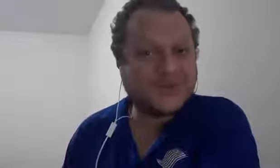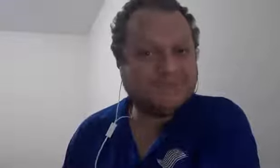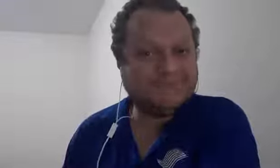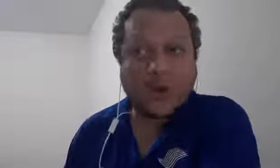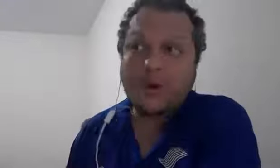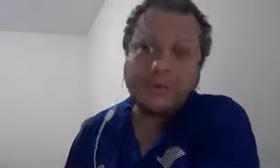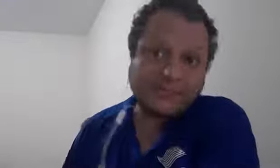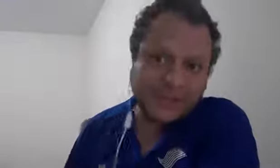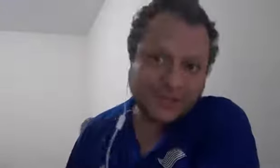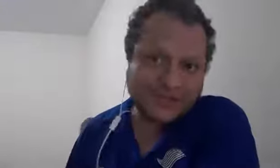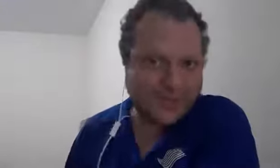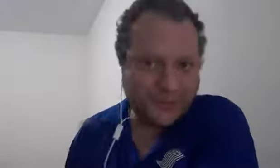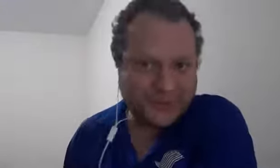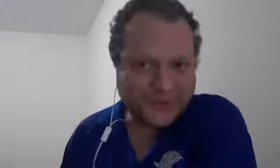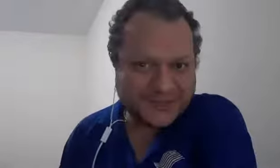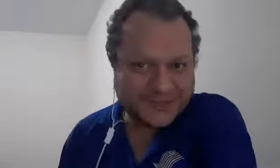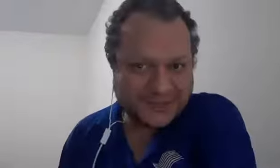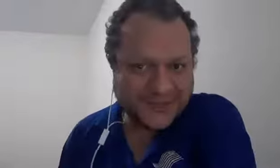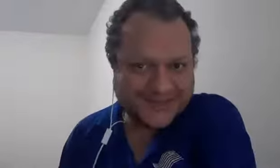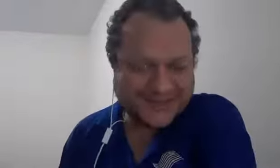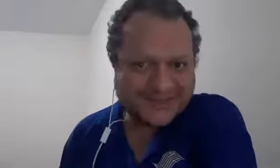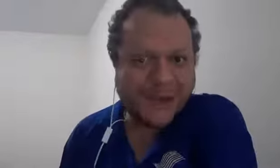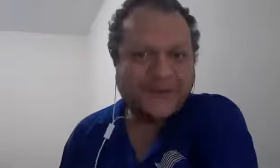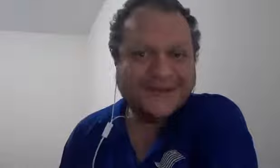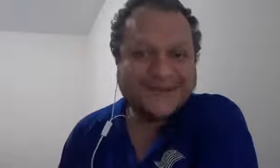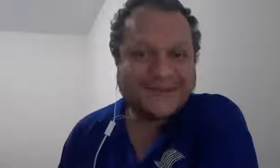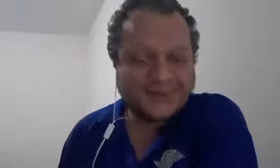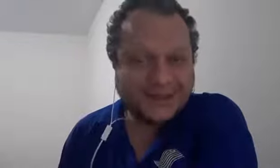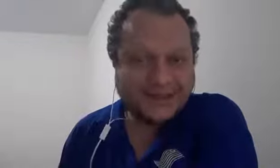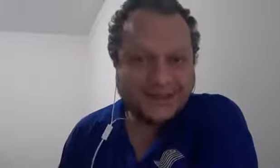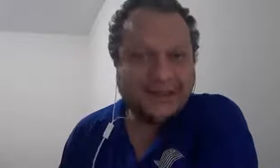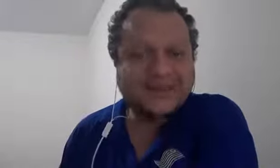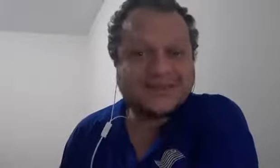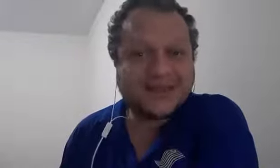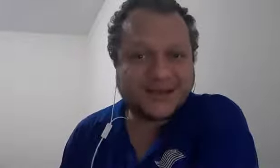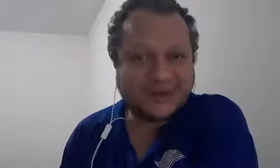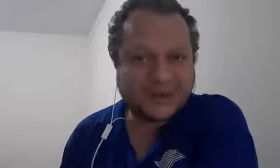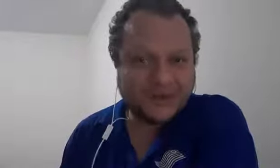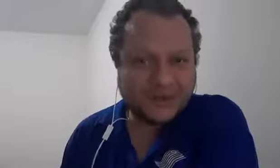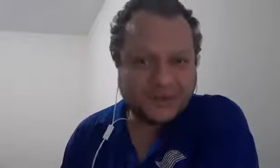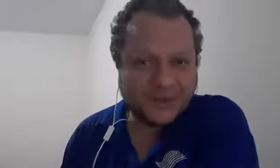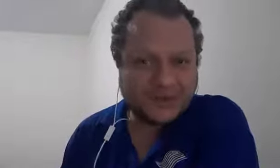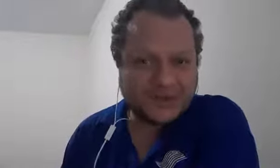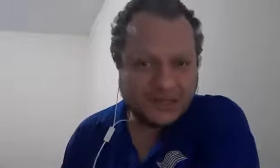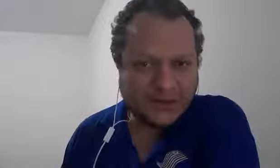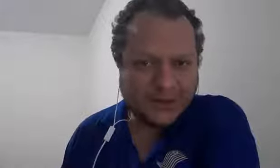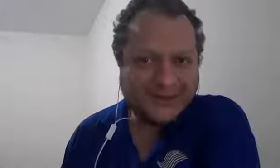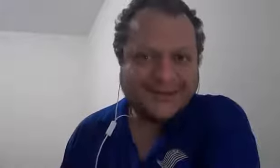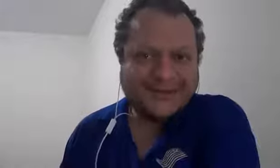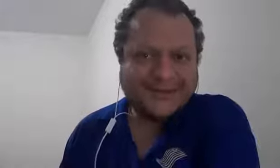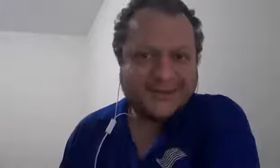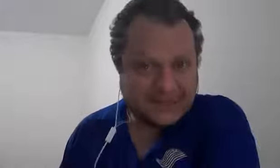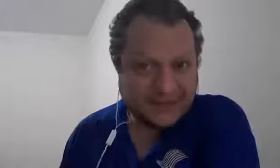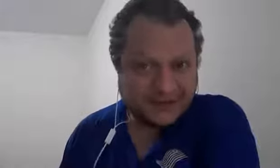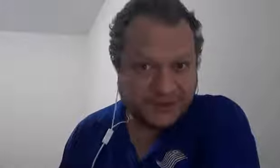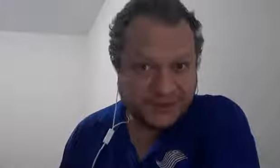um, ou o primeiro de quem começou esse semestre e tal. Estamos aqui encerrando o nosso primeiro ciclo